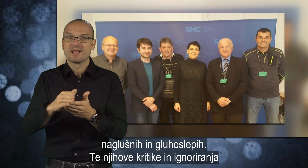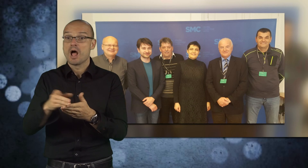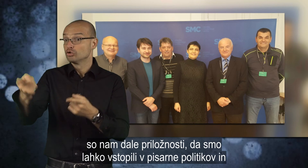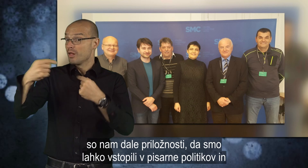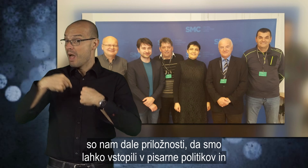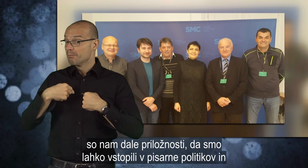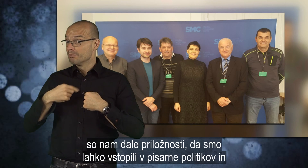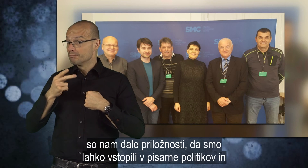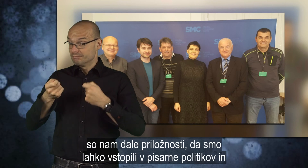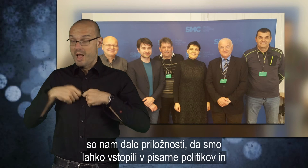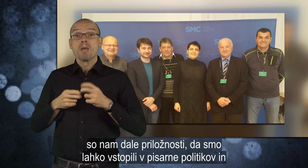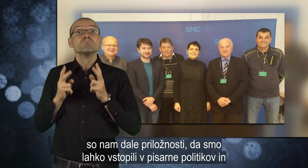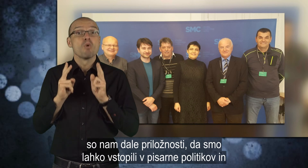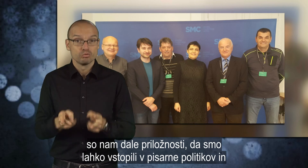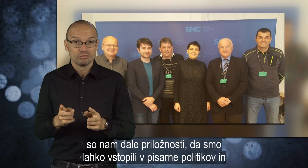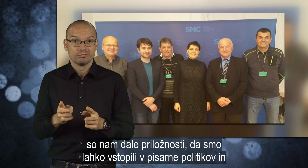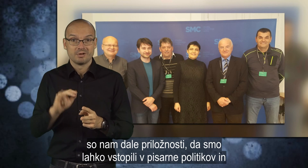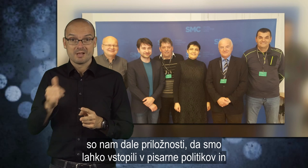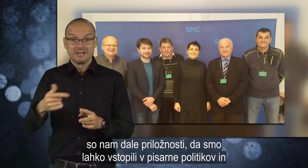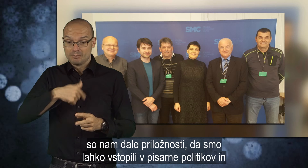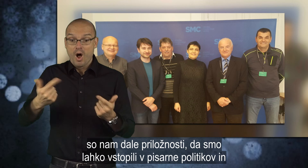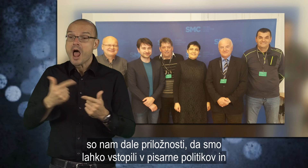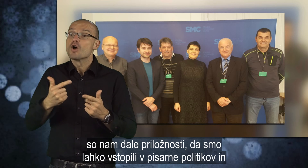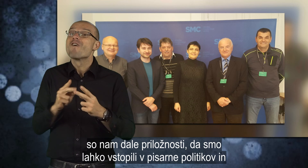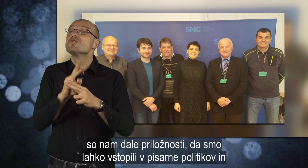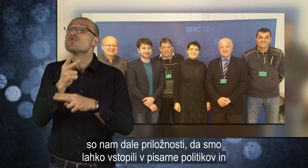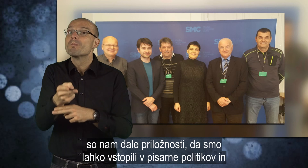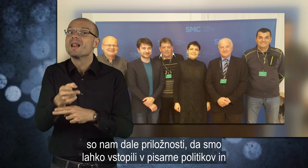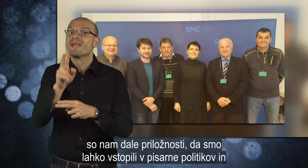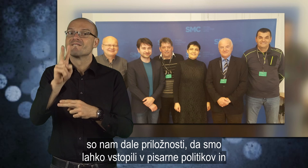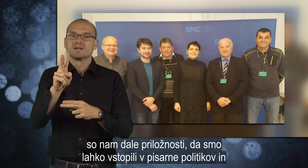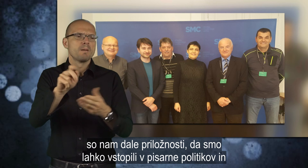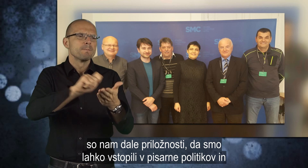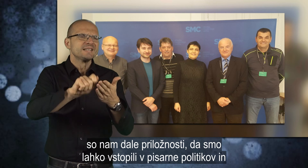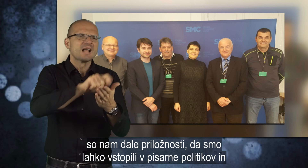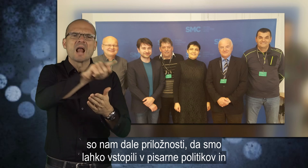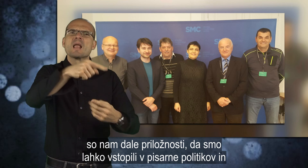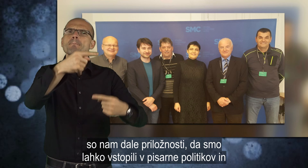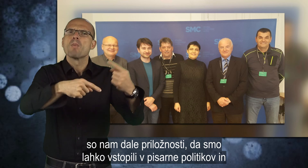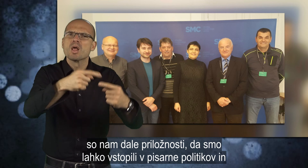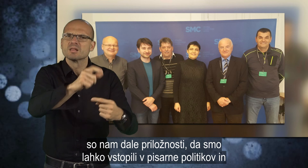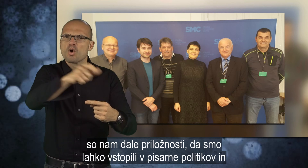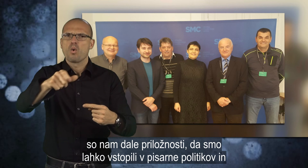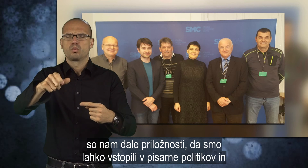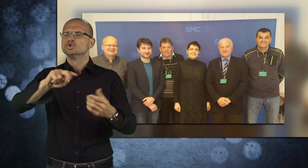priložnosti, da smo lahko vstopili v pisarne politikov in stroke in tam z dobrimi